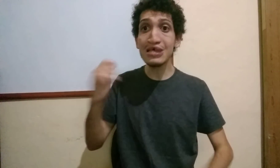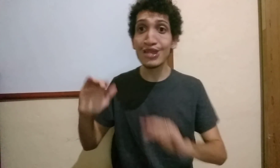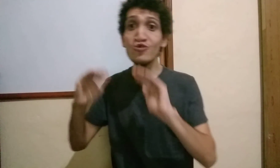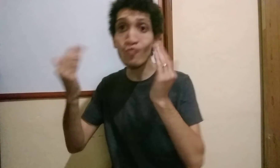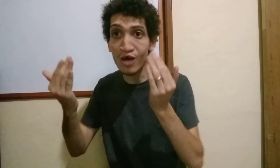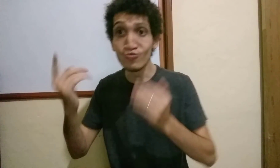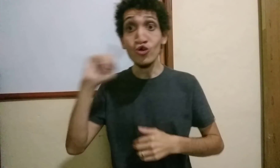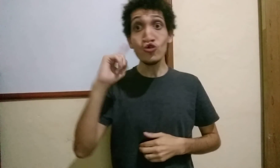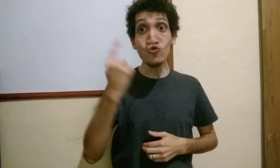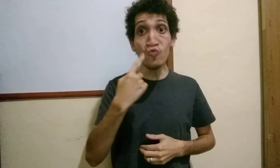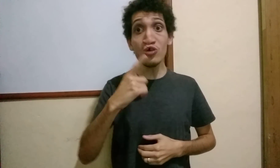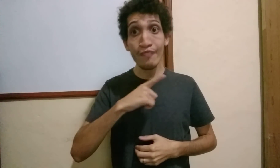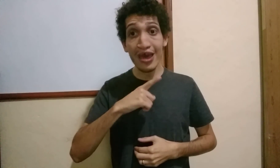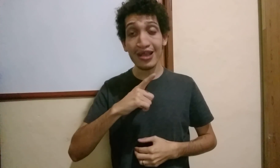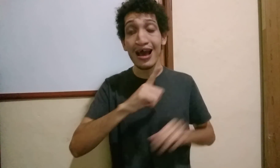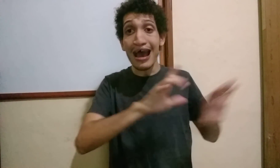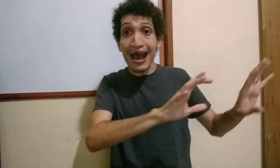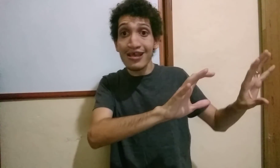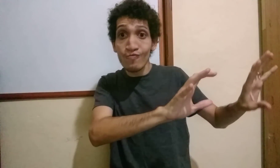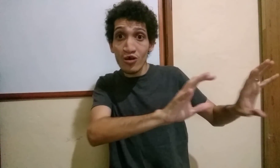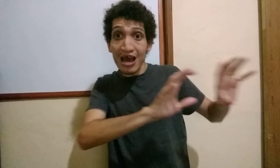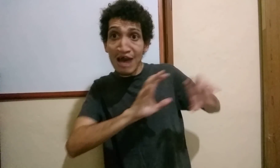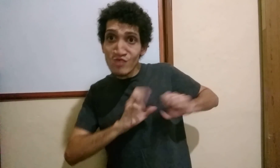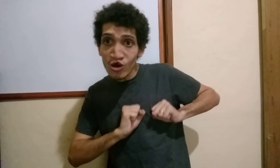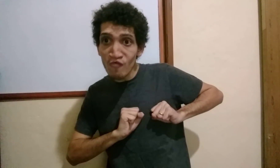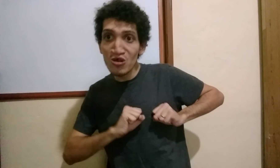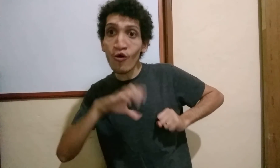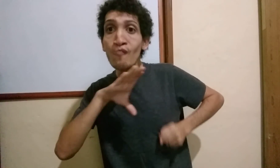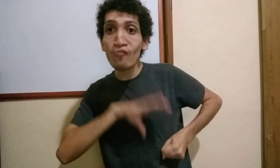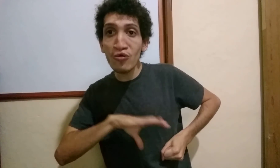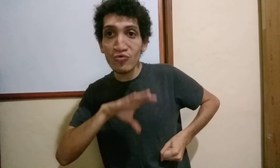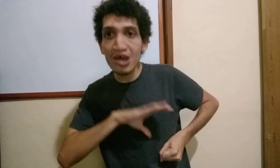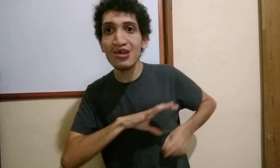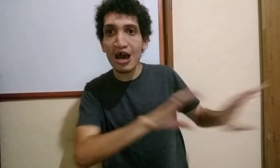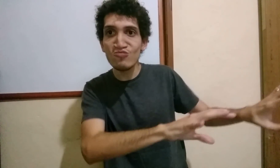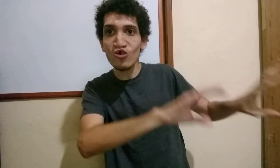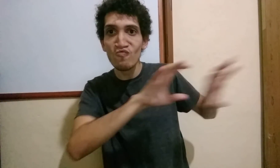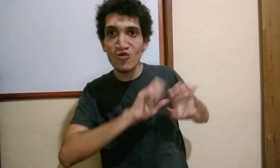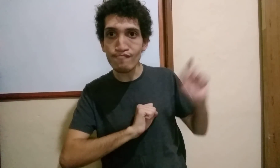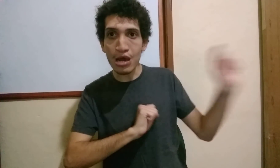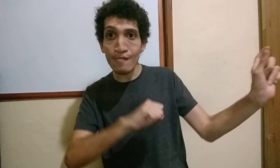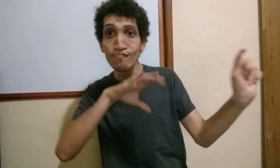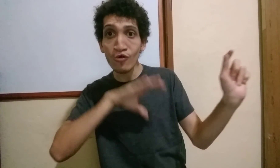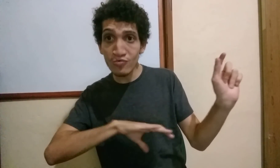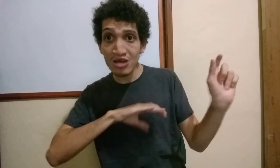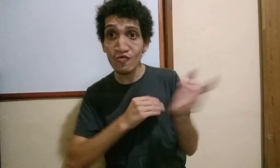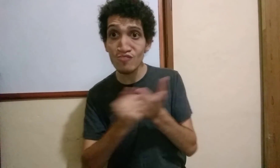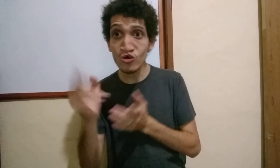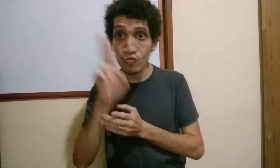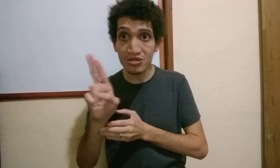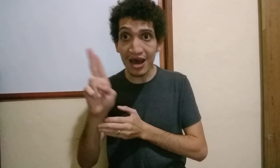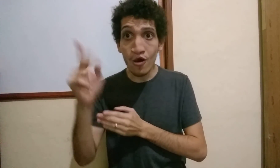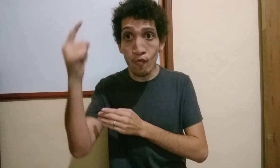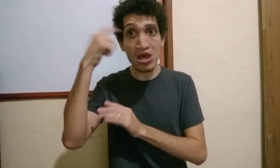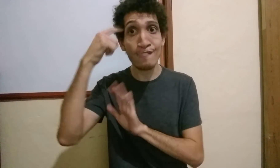o sinal de quando! Sulo e tem! E foi absorvido com o português! Absolveu a palavra português! Começou a usar o pensamento